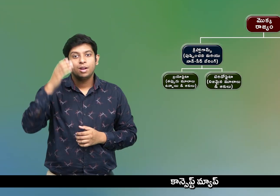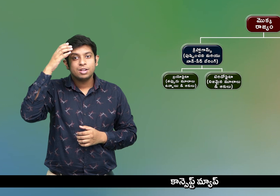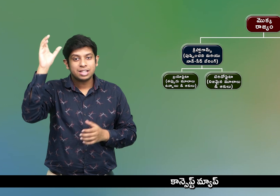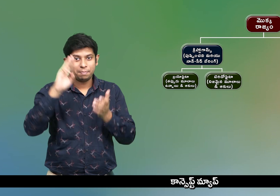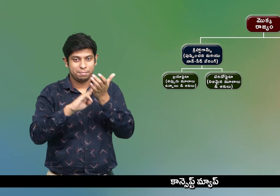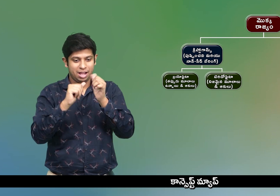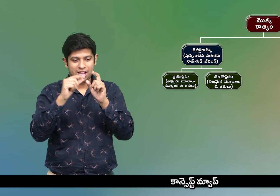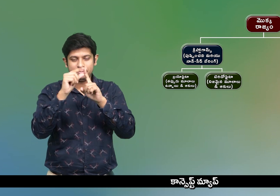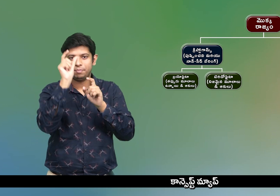కాన్సెప్ట్ మ్యాప్.